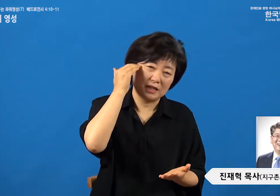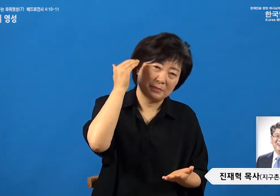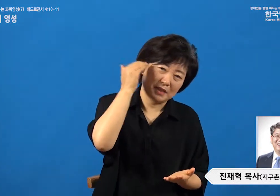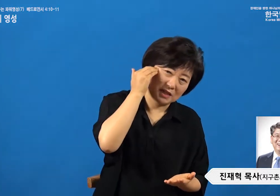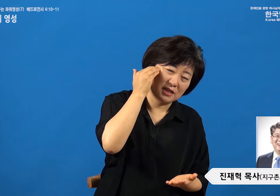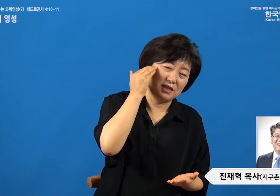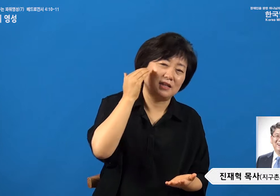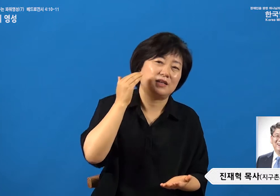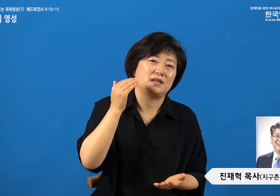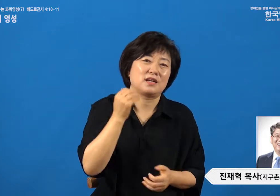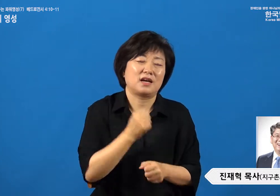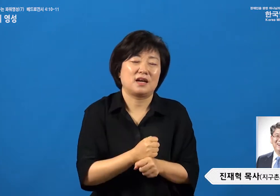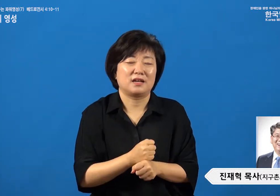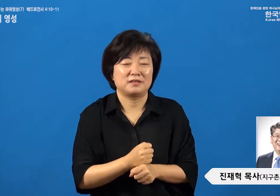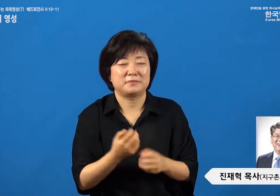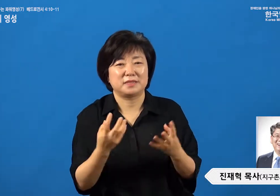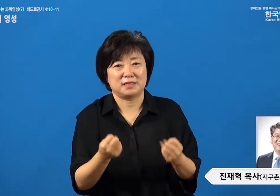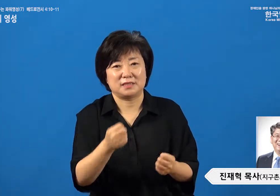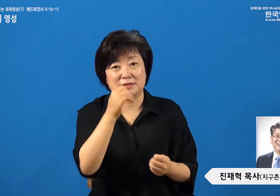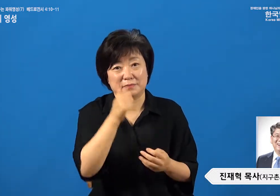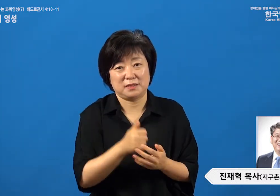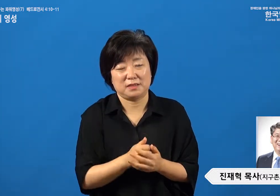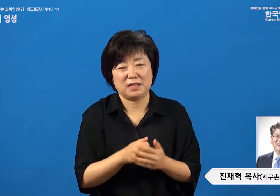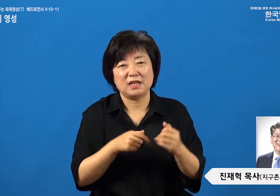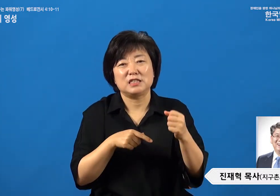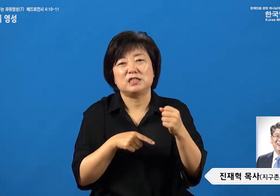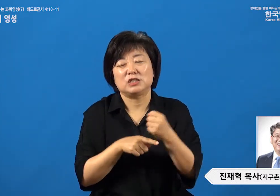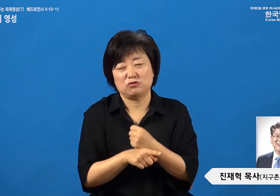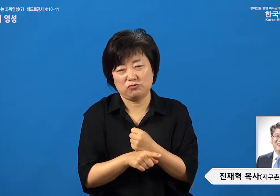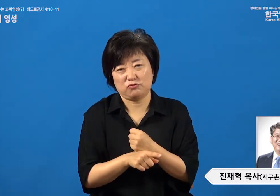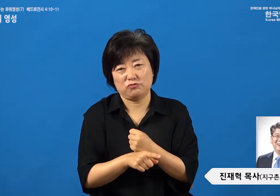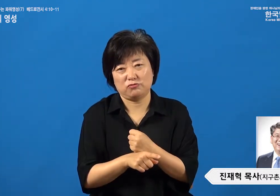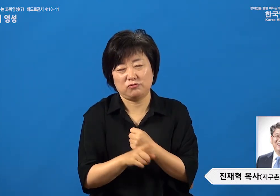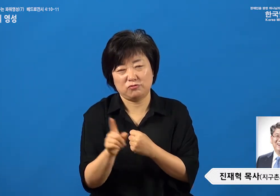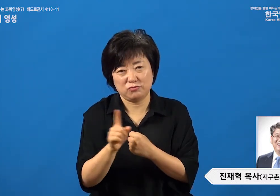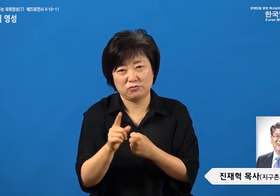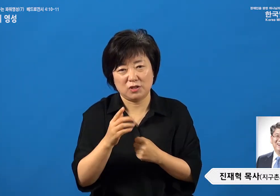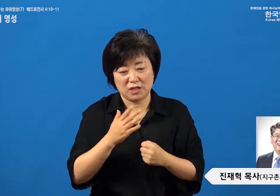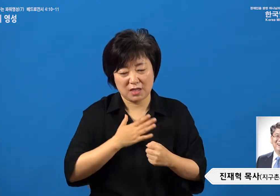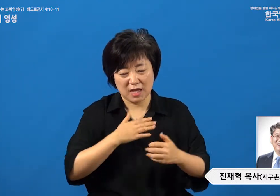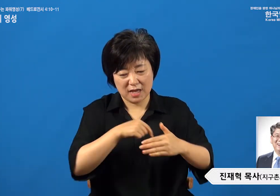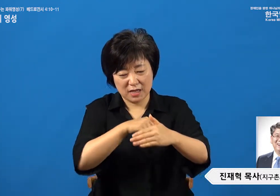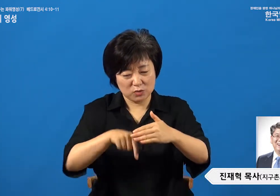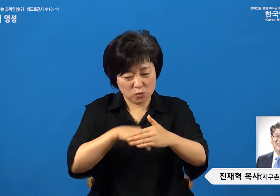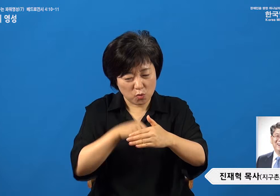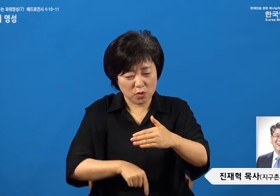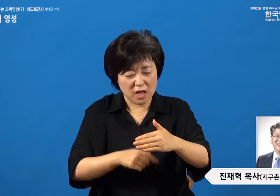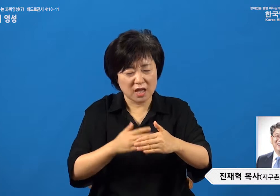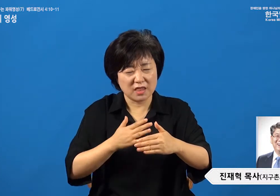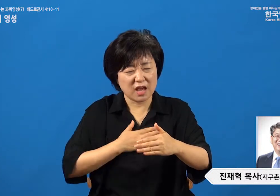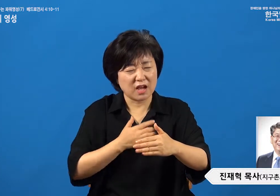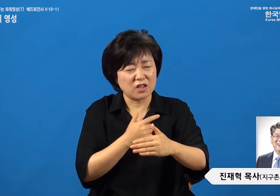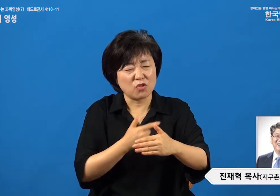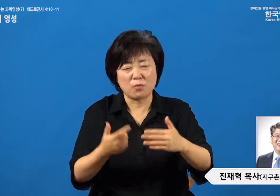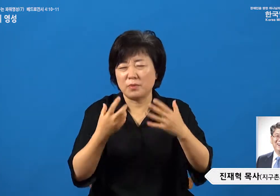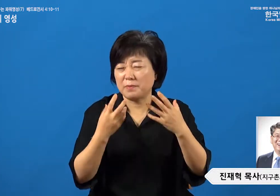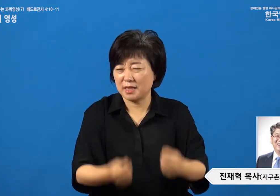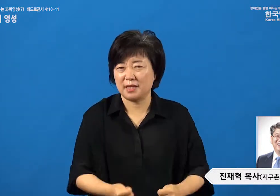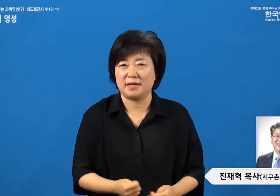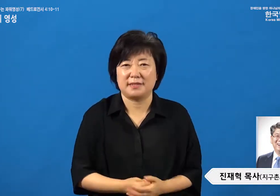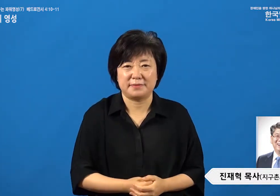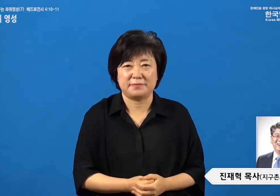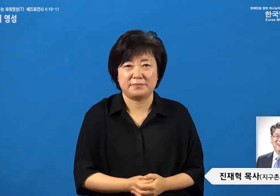얼마나 많이 경험합니까? 거기에 이유가 내 속에 내가 너무 많아